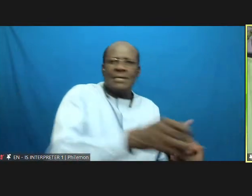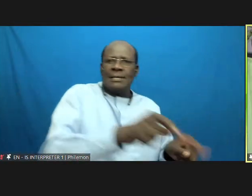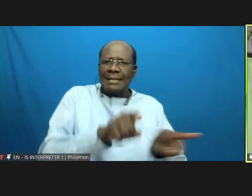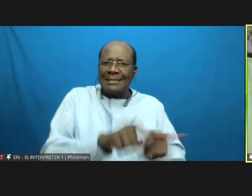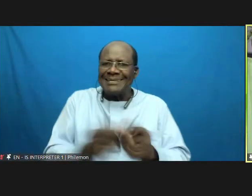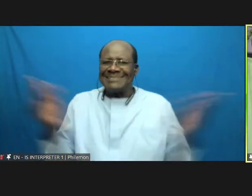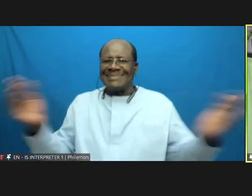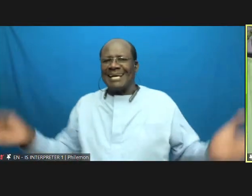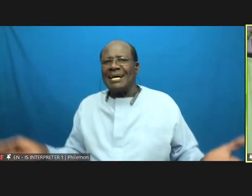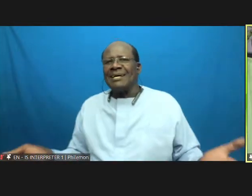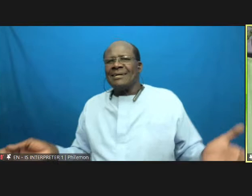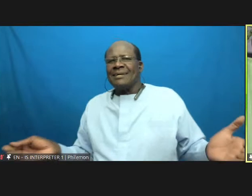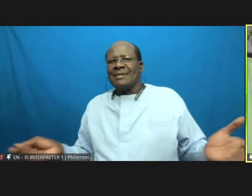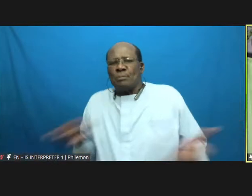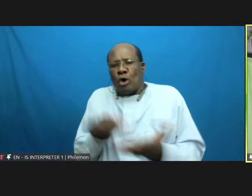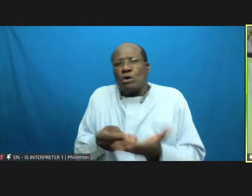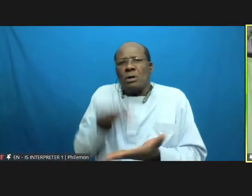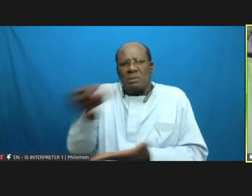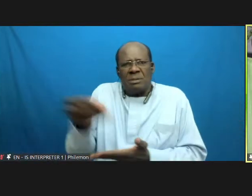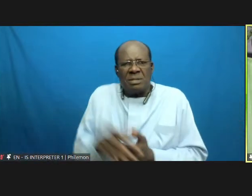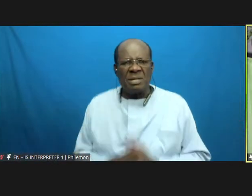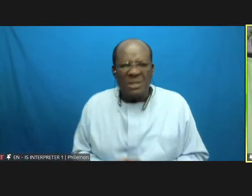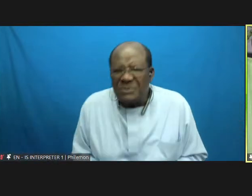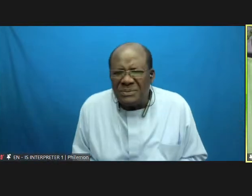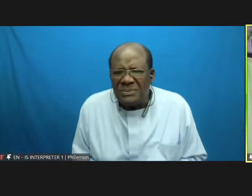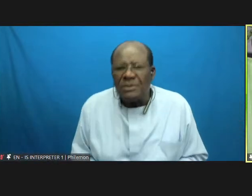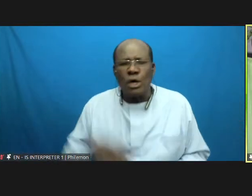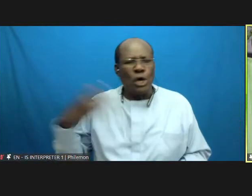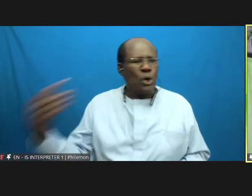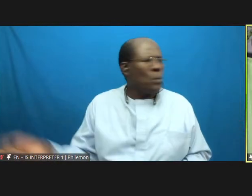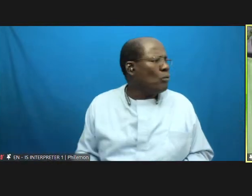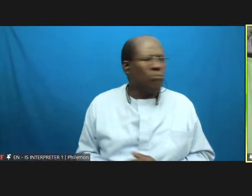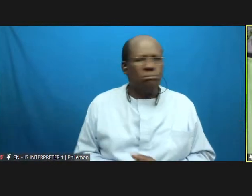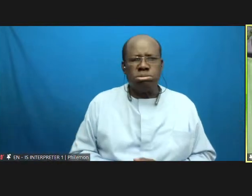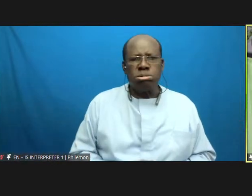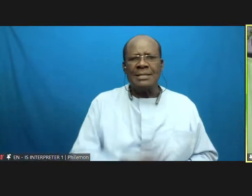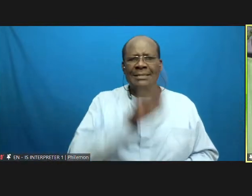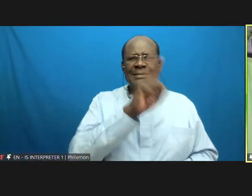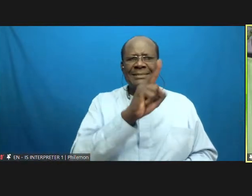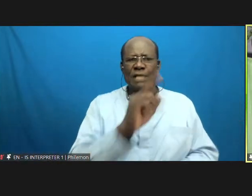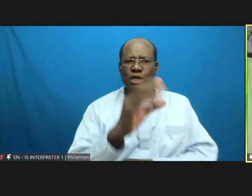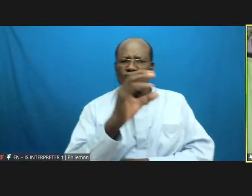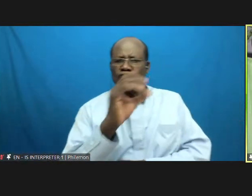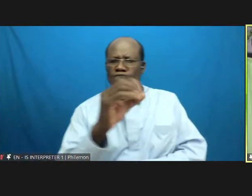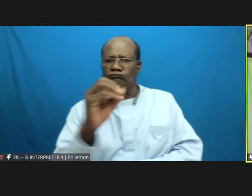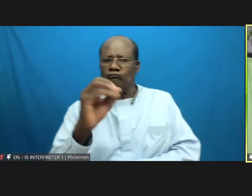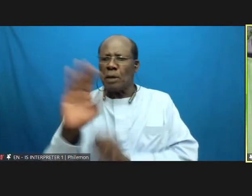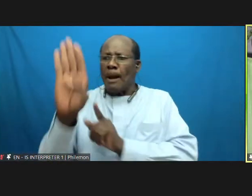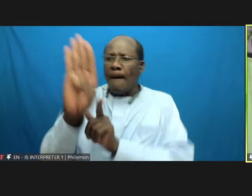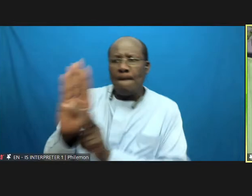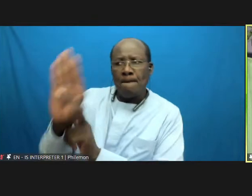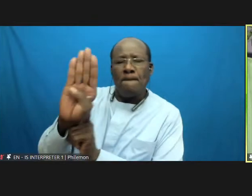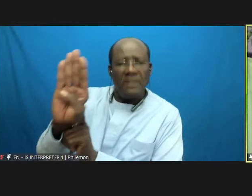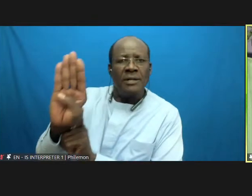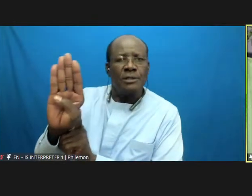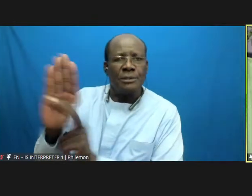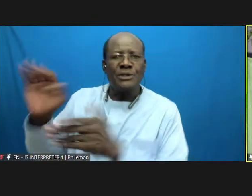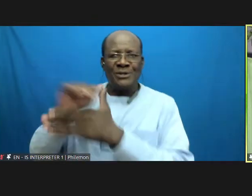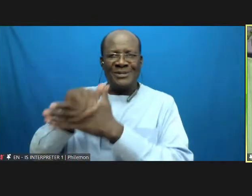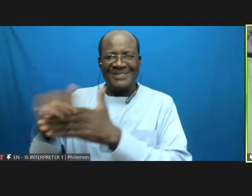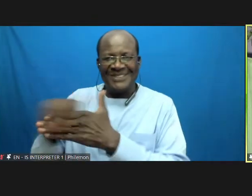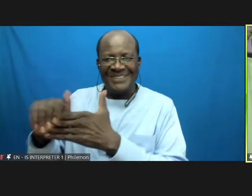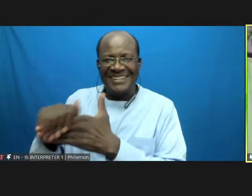par an, et ce qui fait qu'on dit que l'Afrique peut financer son développement. Donc, profiter de la dimension économique et